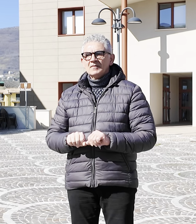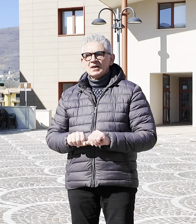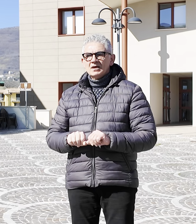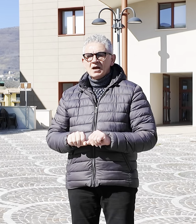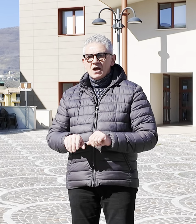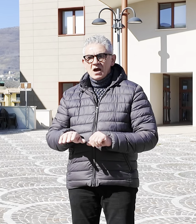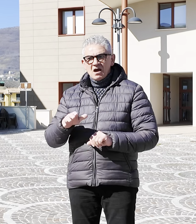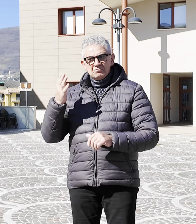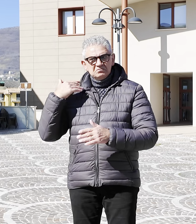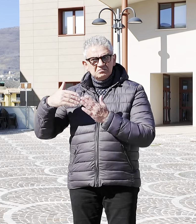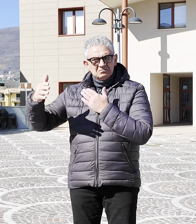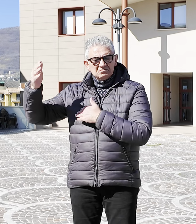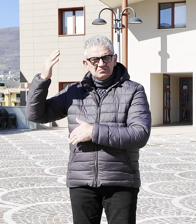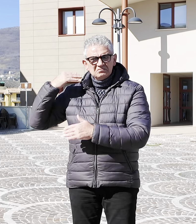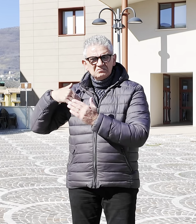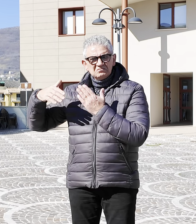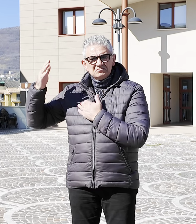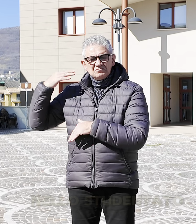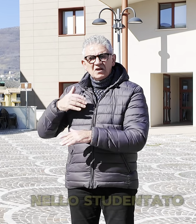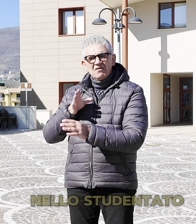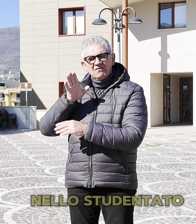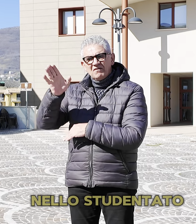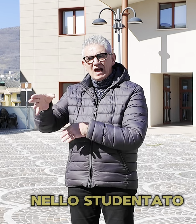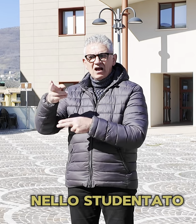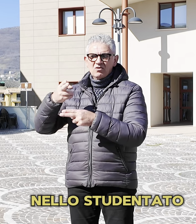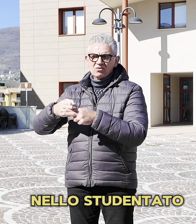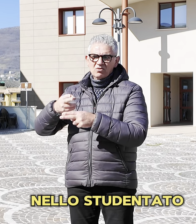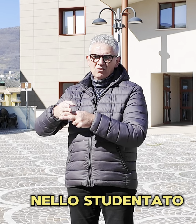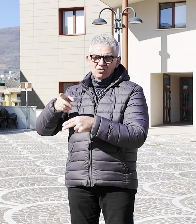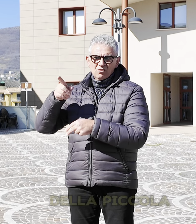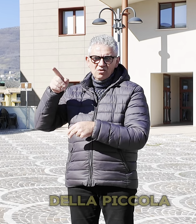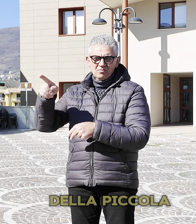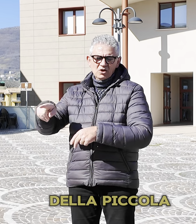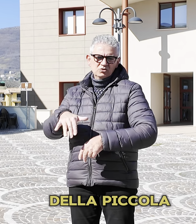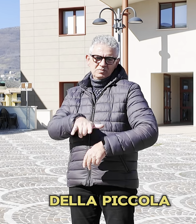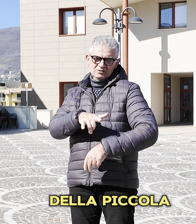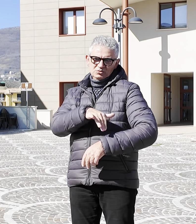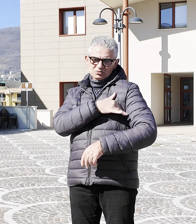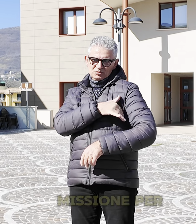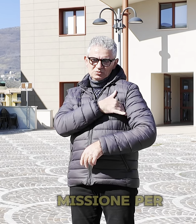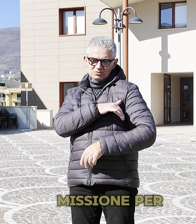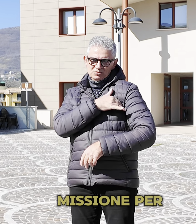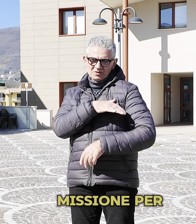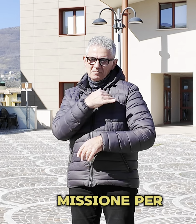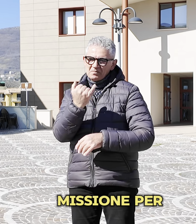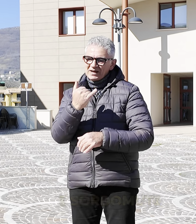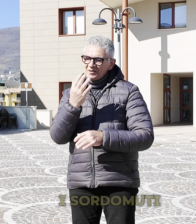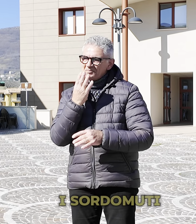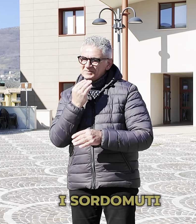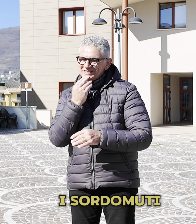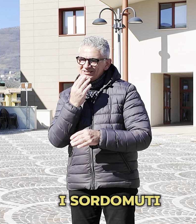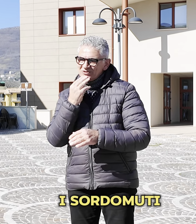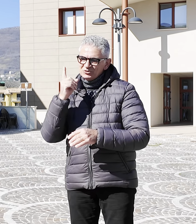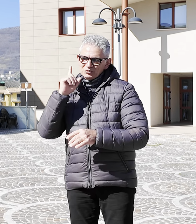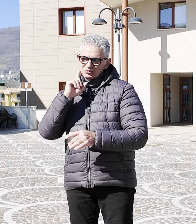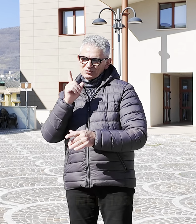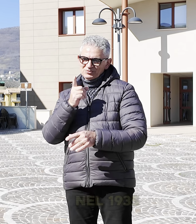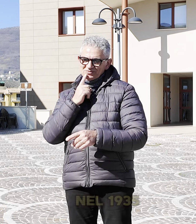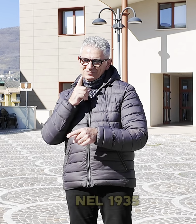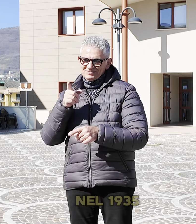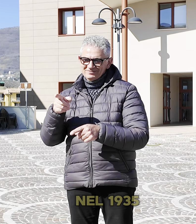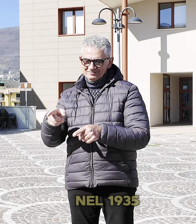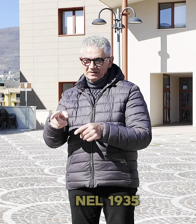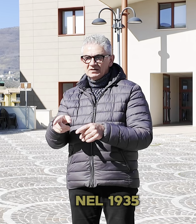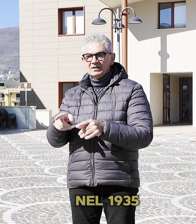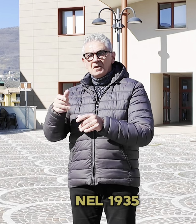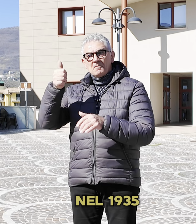Era entrato a Roma nello studentato della piccola missione per i sordomuti nel